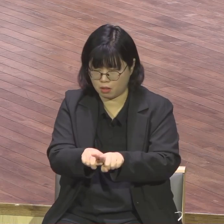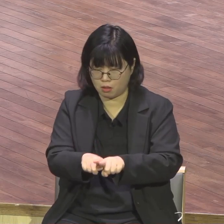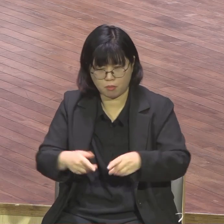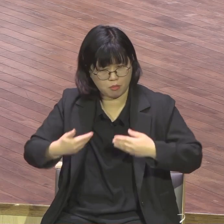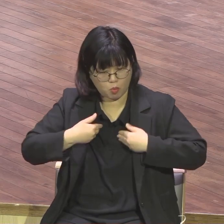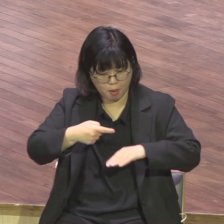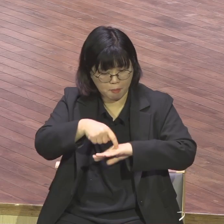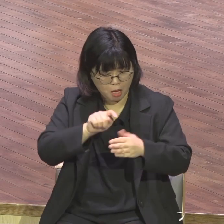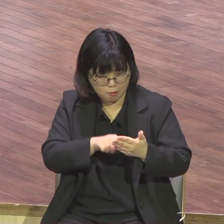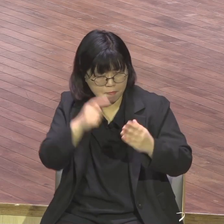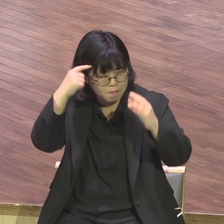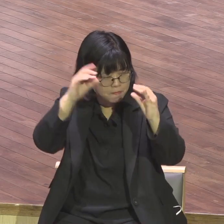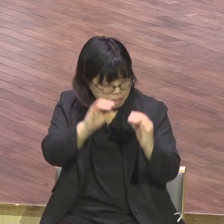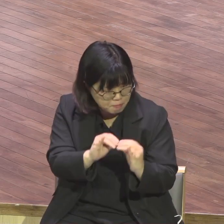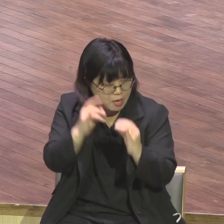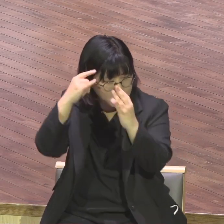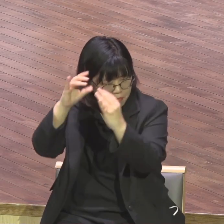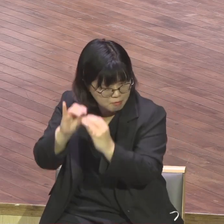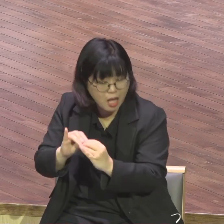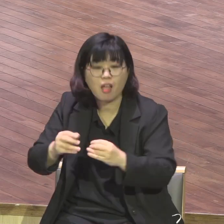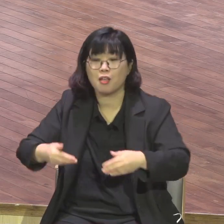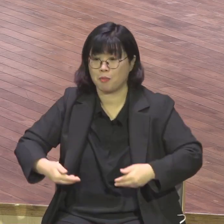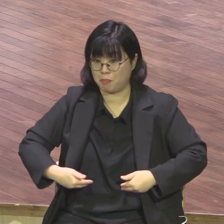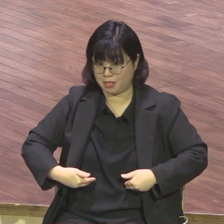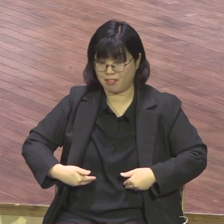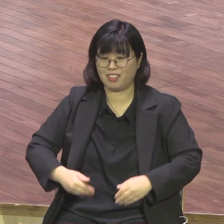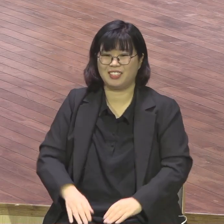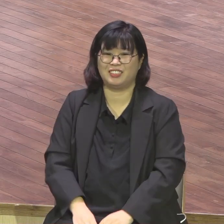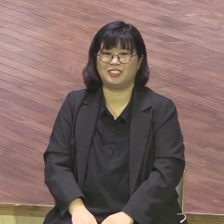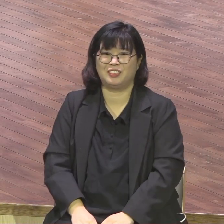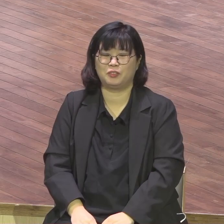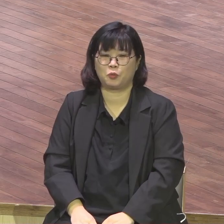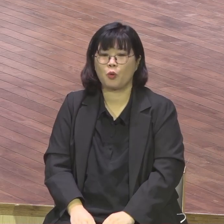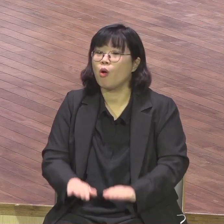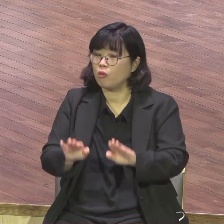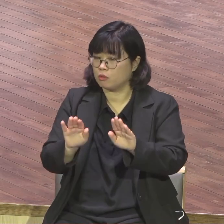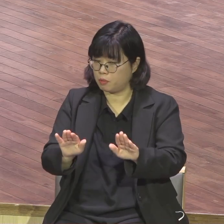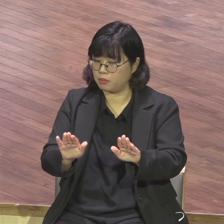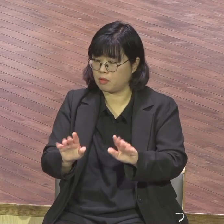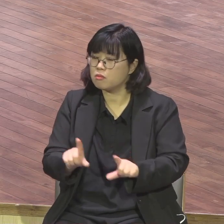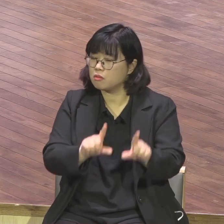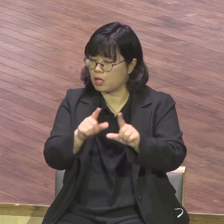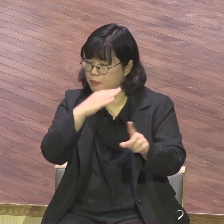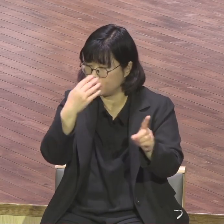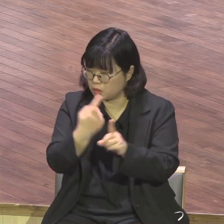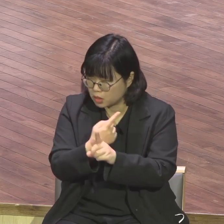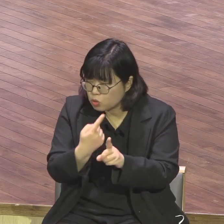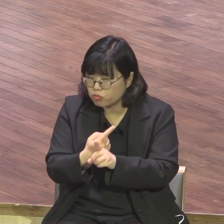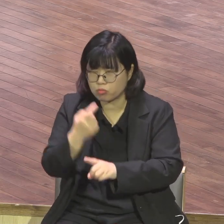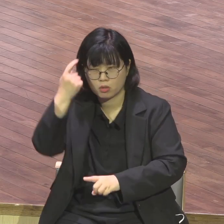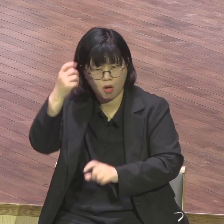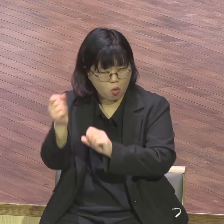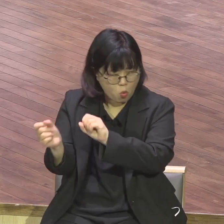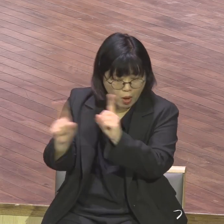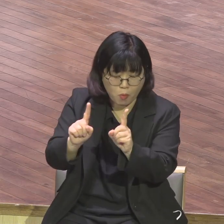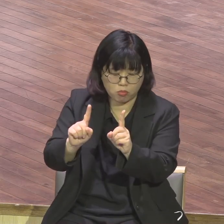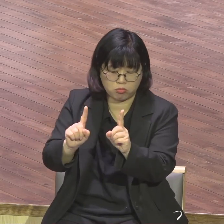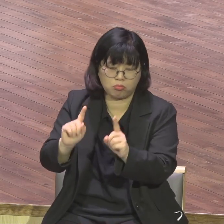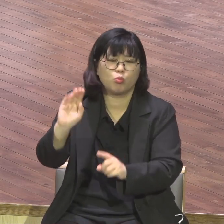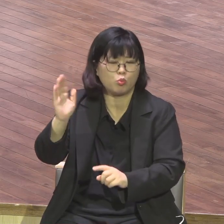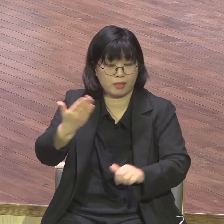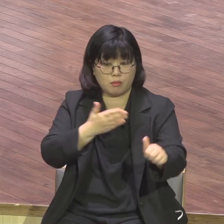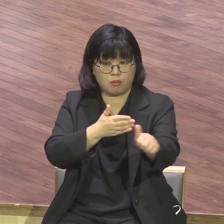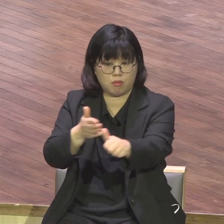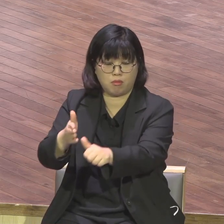되었어. 이번 기회에 여러분 영적 치유, 삶의 치유, 영적 회복 일어나기 바랍니다. 하나님이